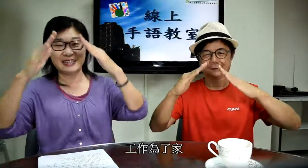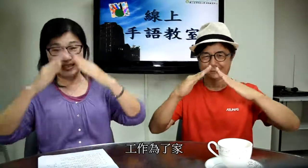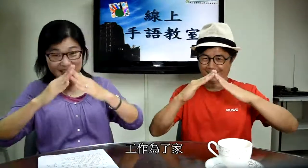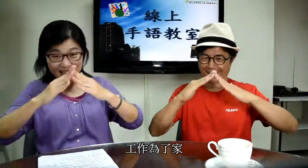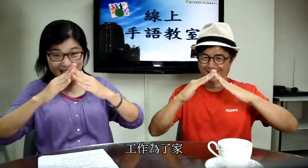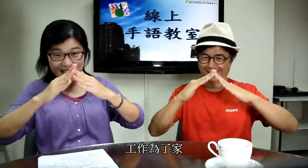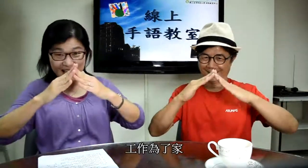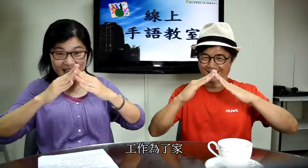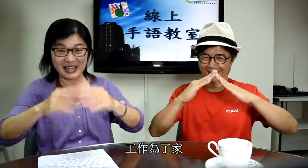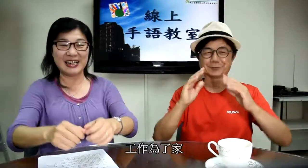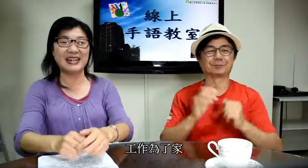家。